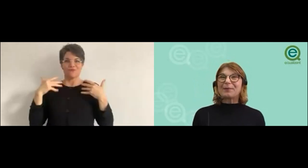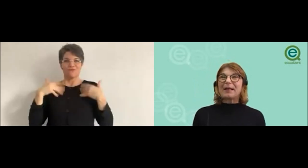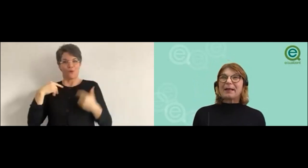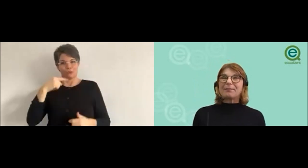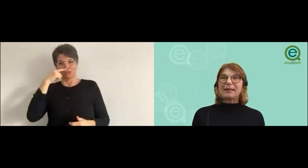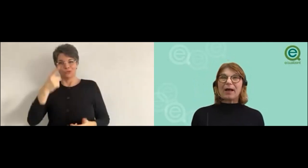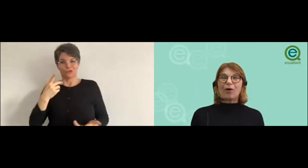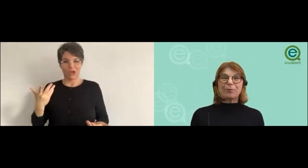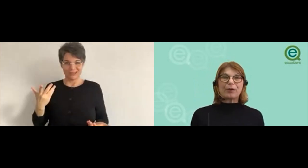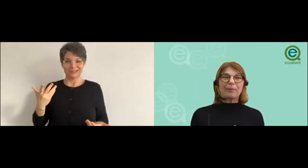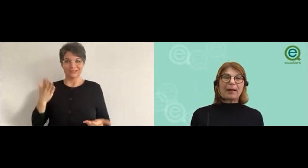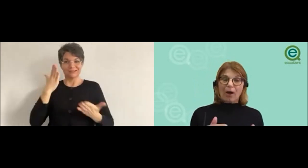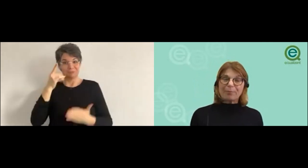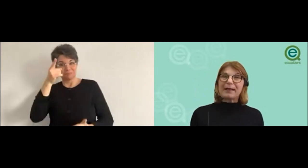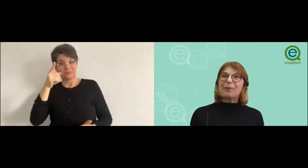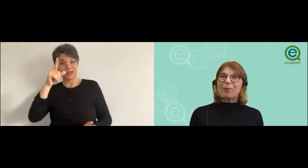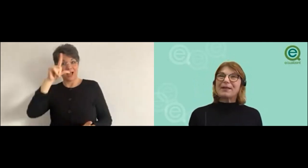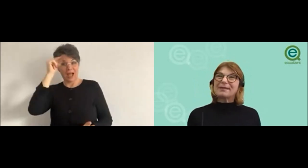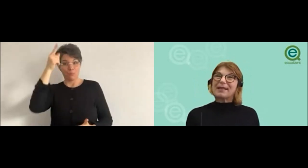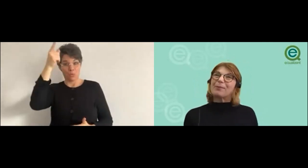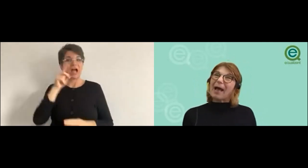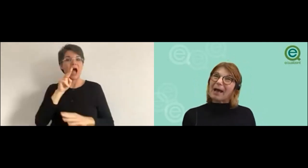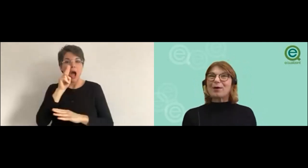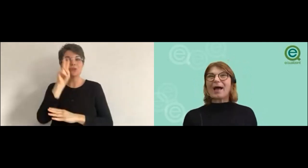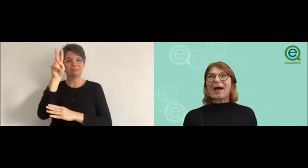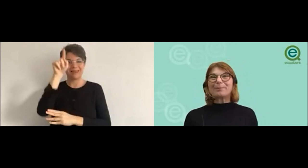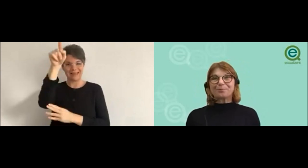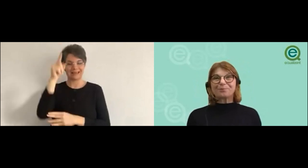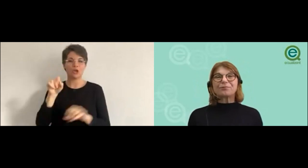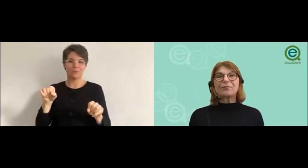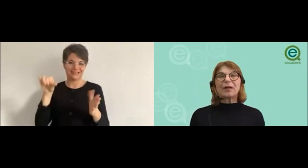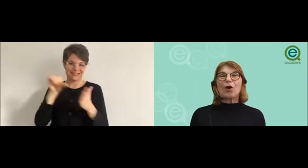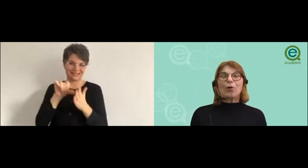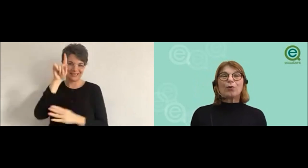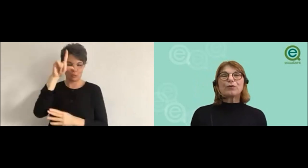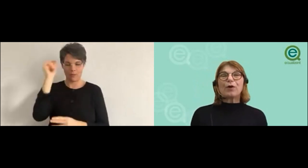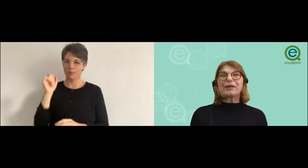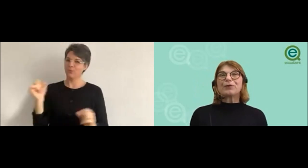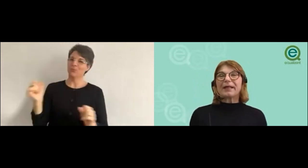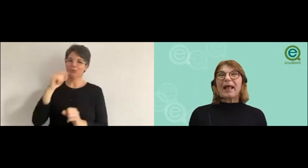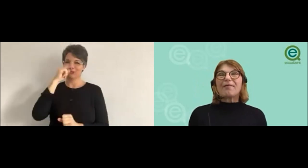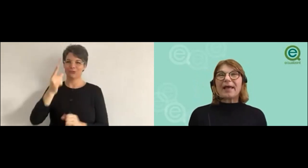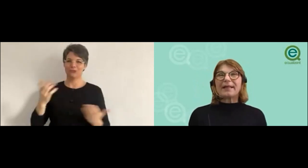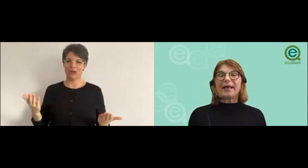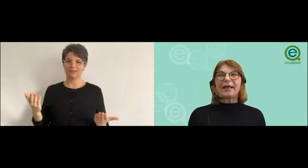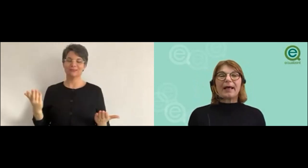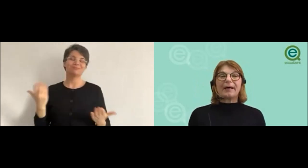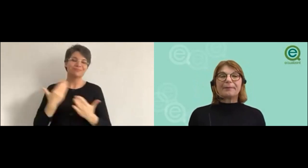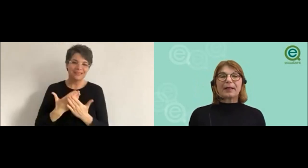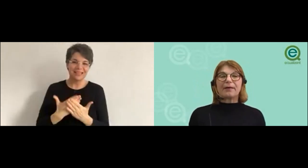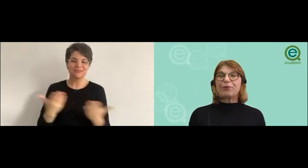Partner mit Ausblick im Kompetenzzentrum Hamburg haben und wollen natürlich